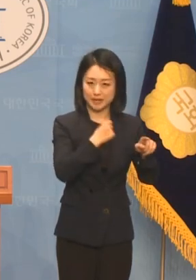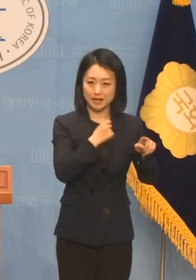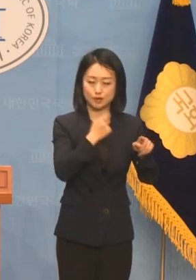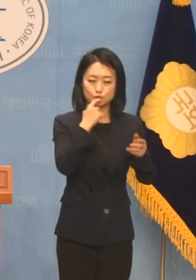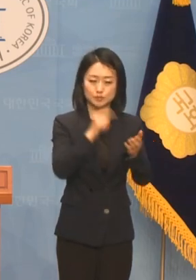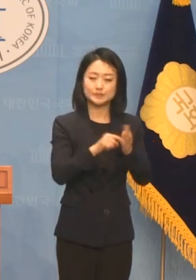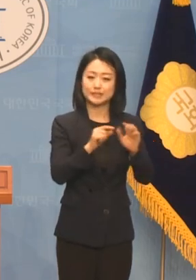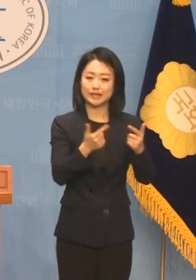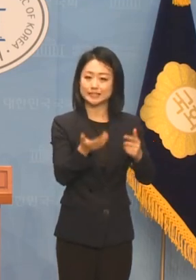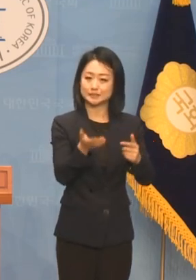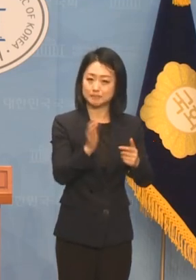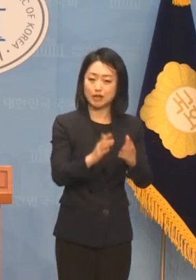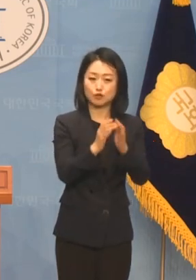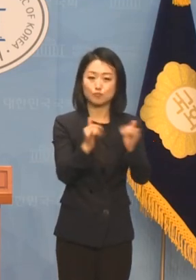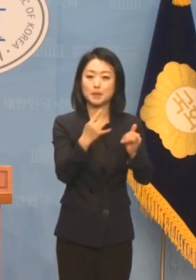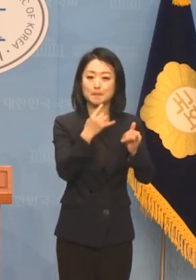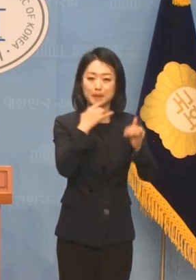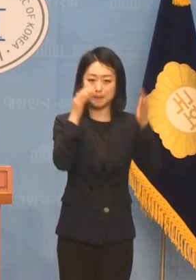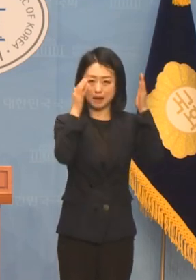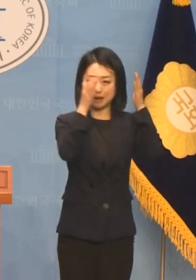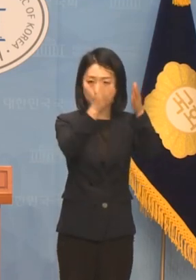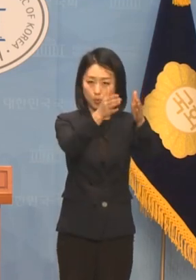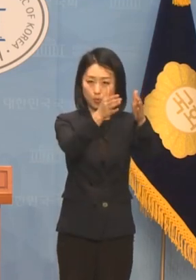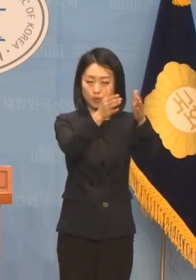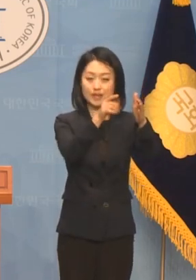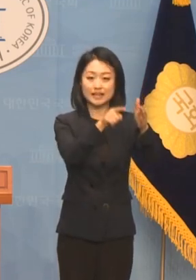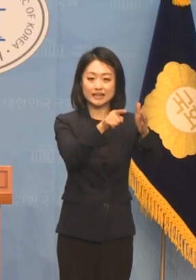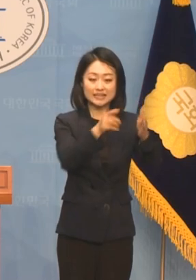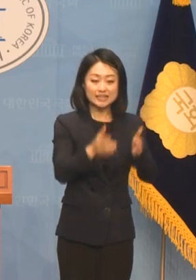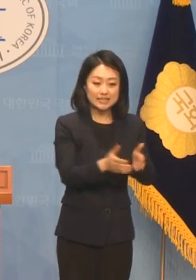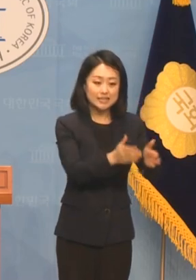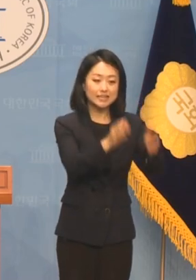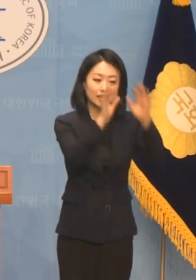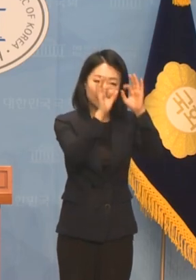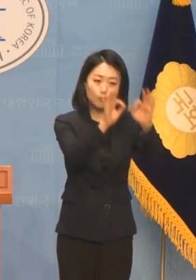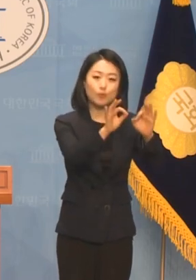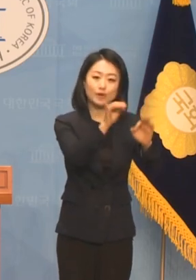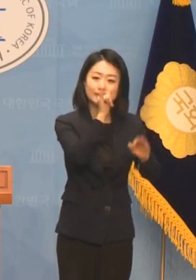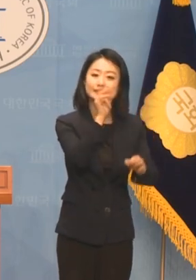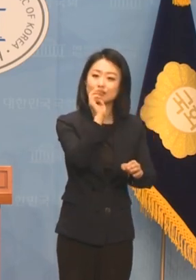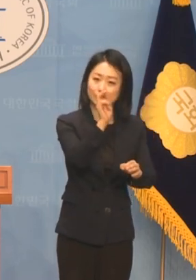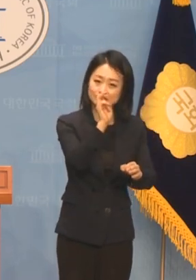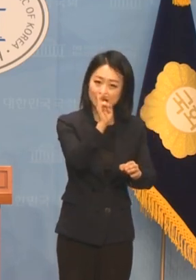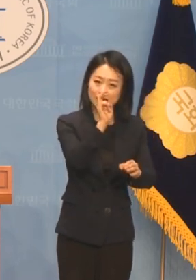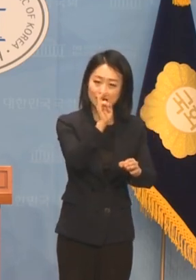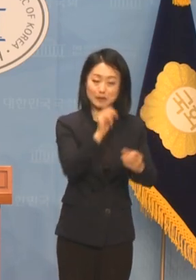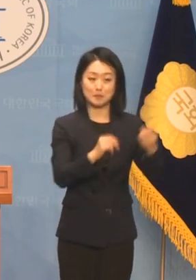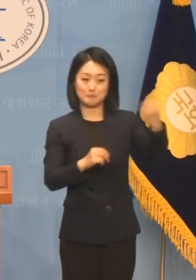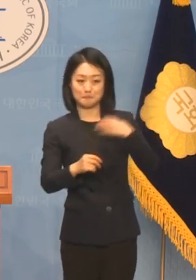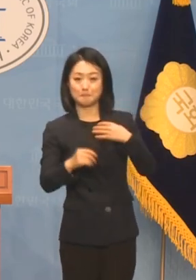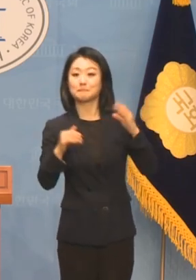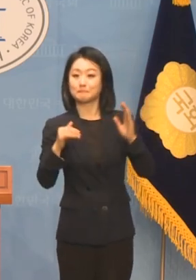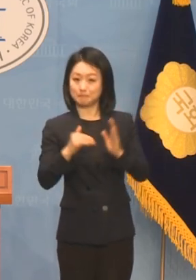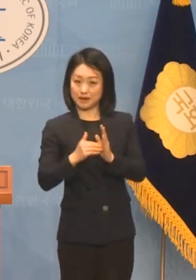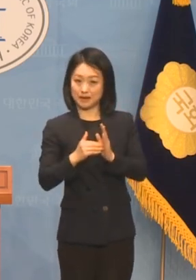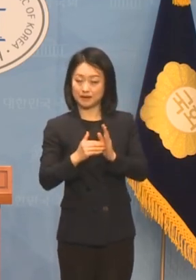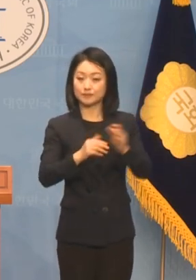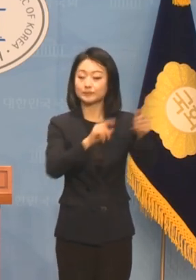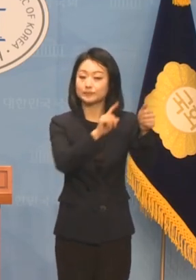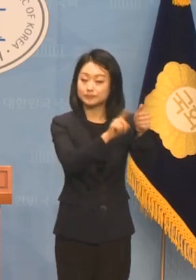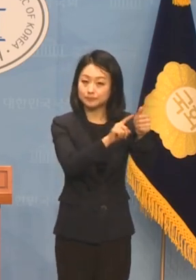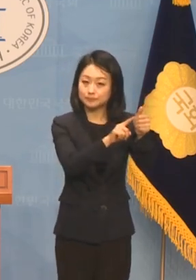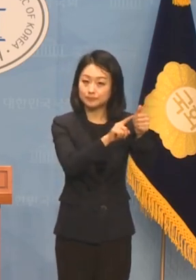길이 되겠지만 국민만 바라보면 그 길이 보일 것이라고 생각한다라고 말했습니다. 한